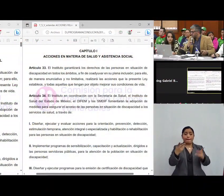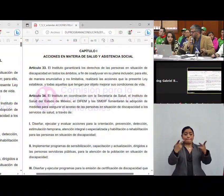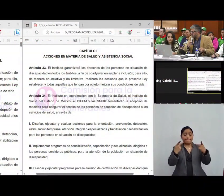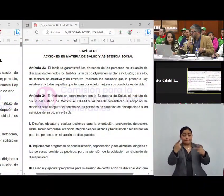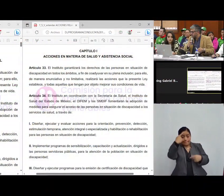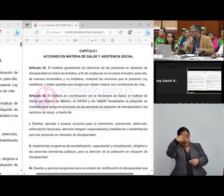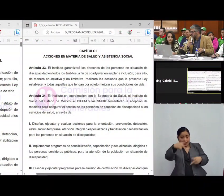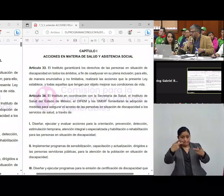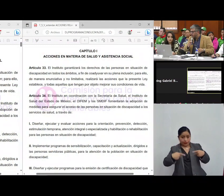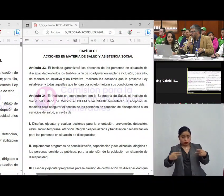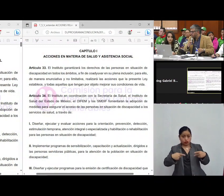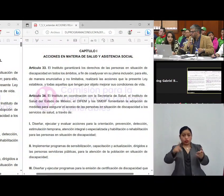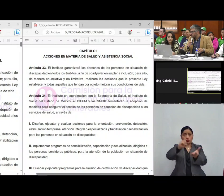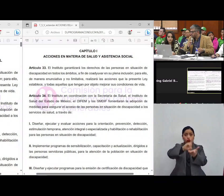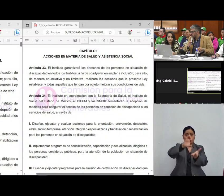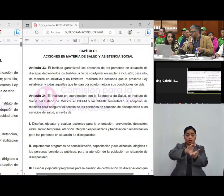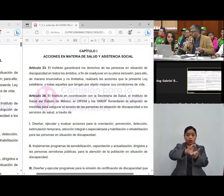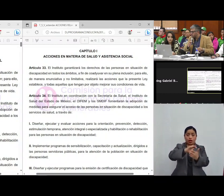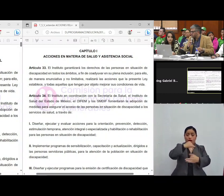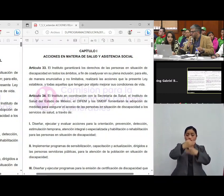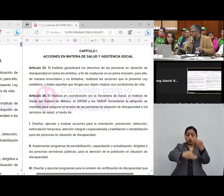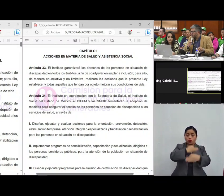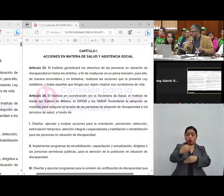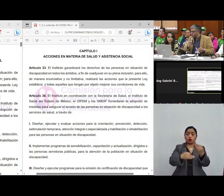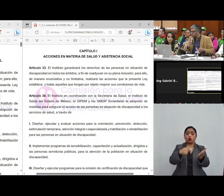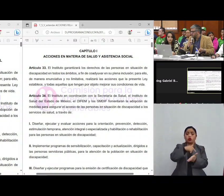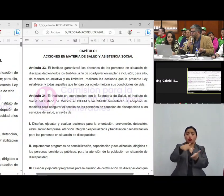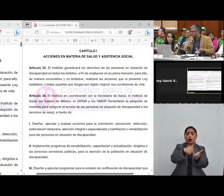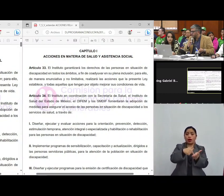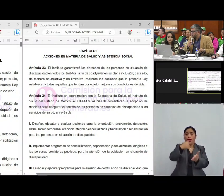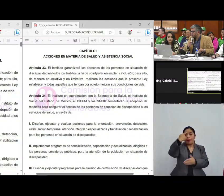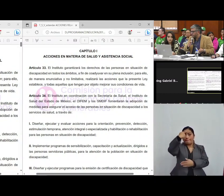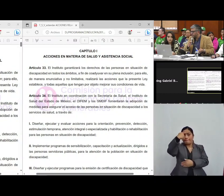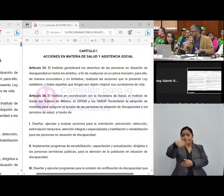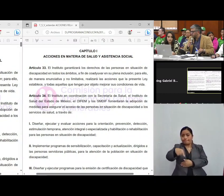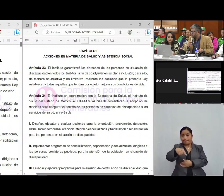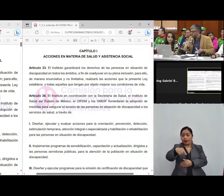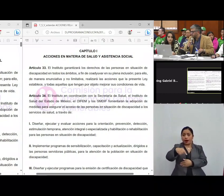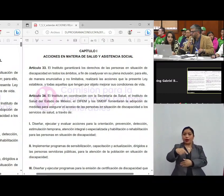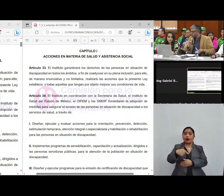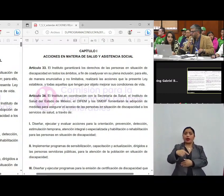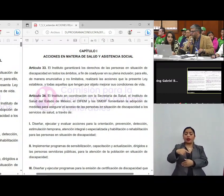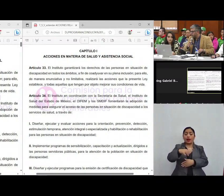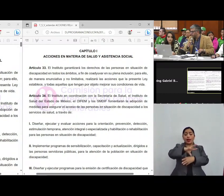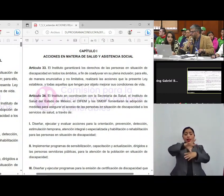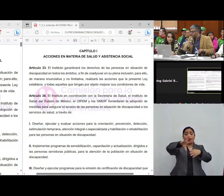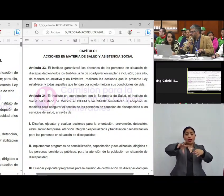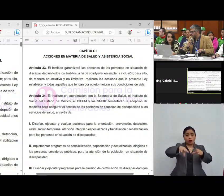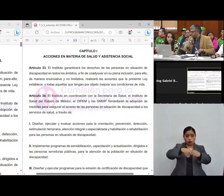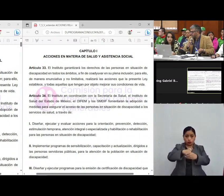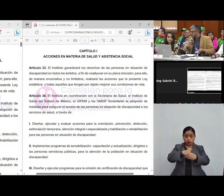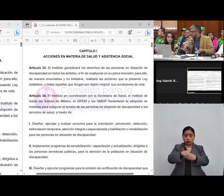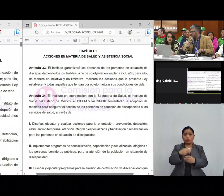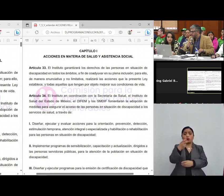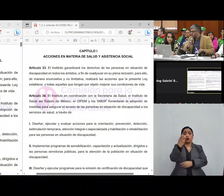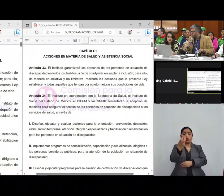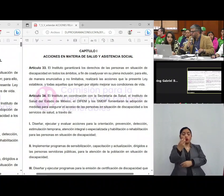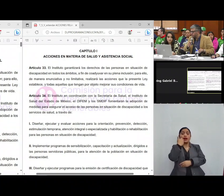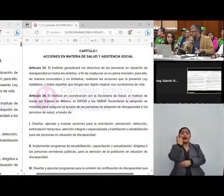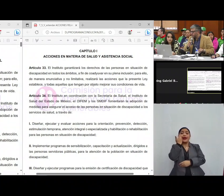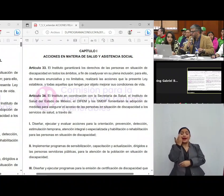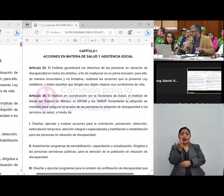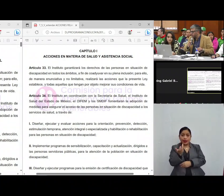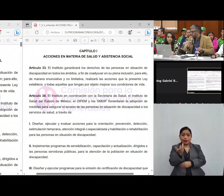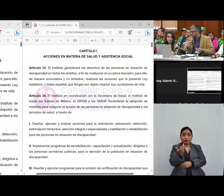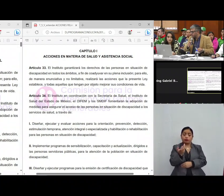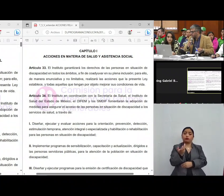de discapacidad en todos los ámbitos a fin de coadyuvar en su plena inclusión. Para ello, de manera